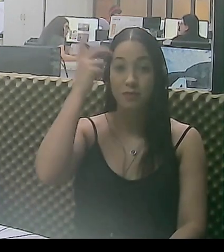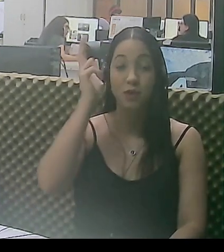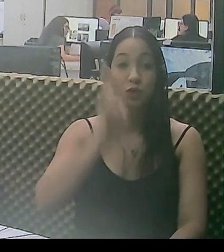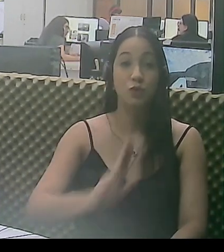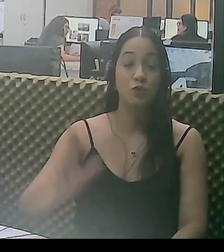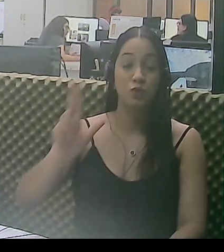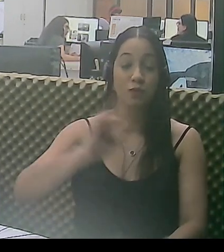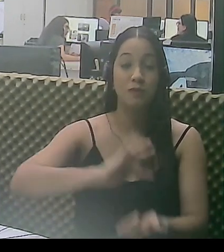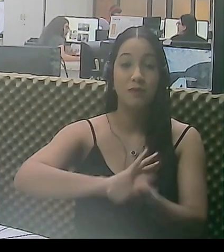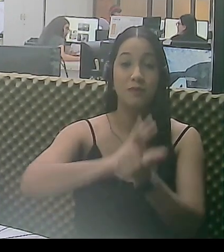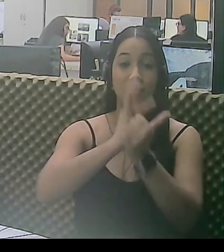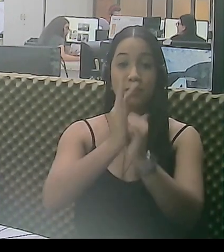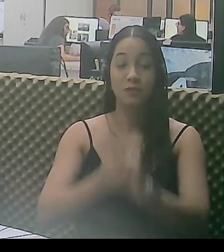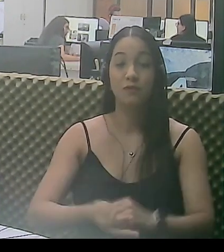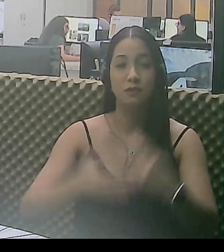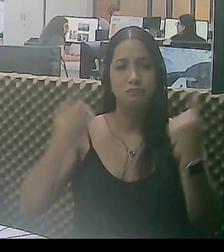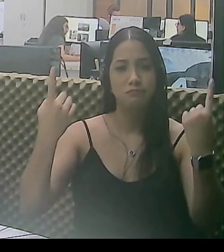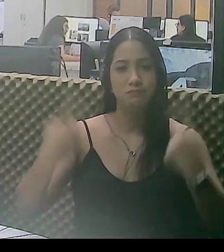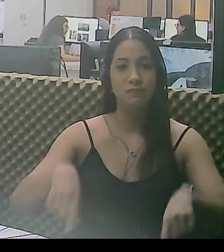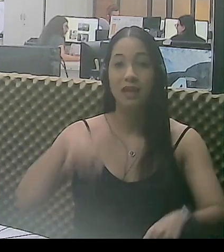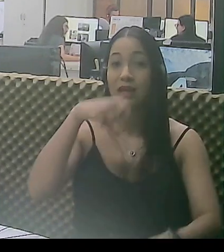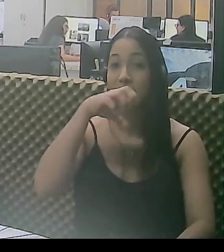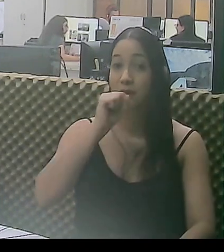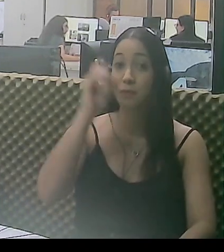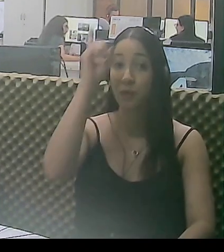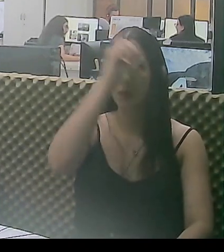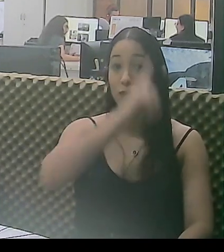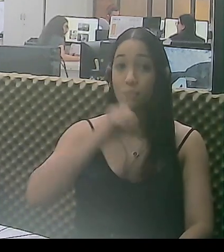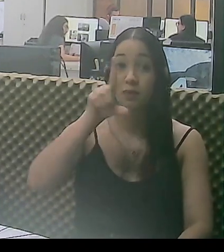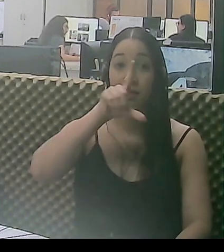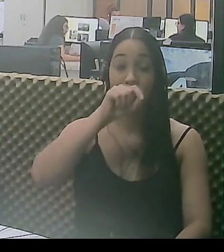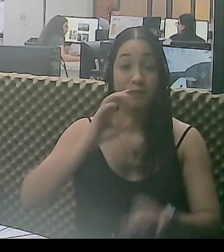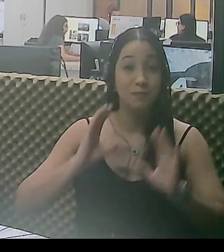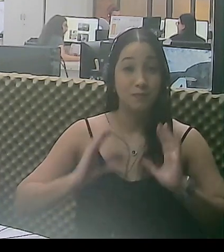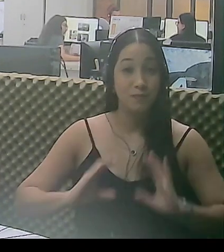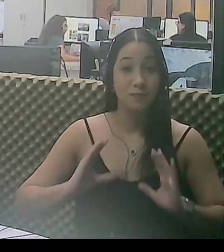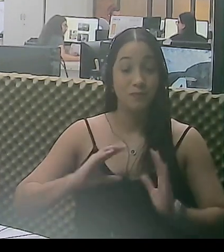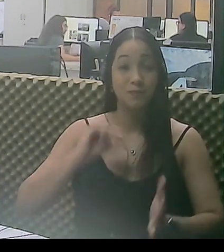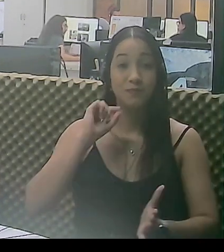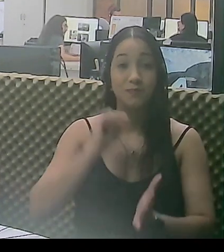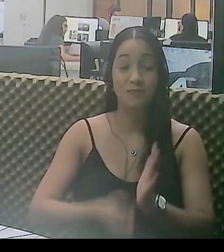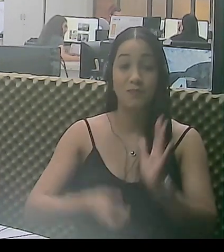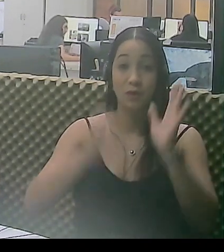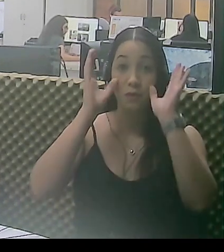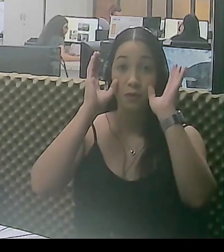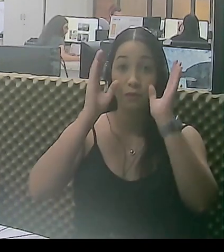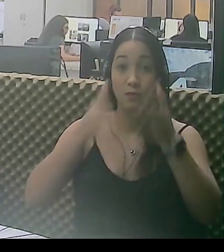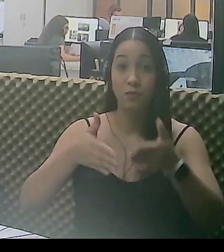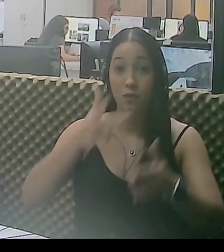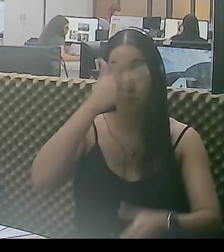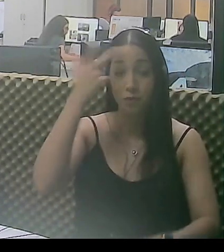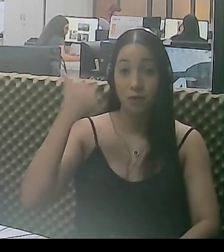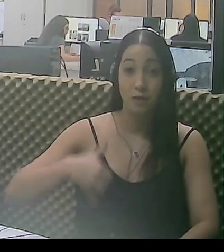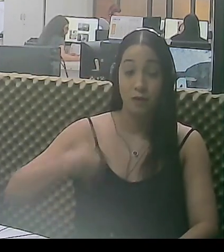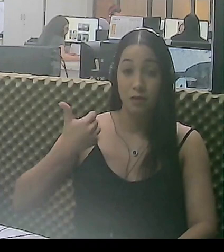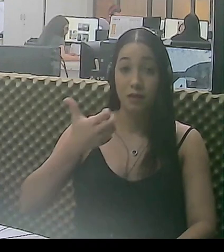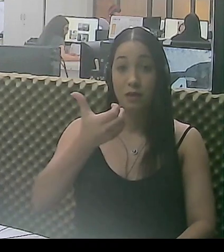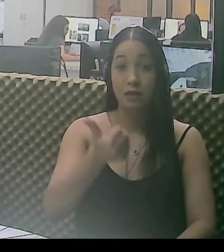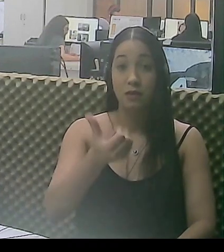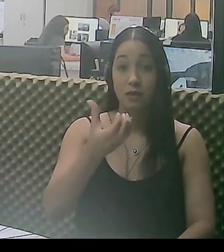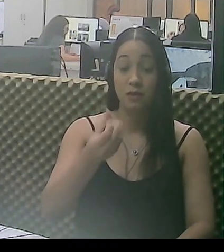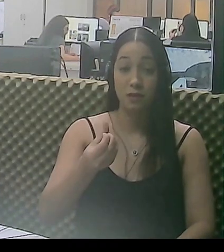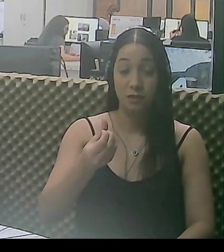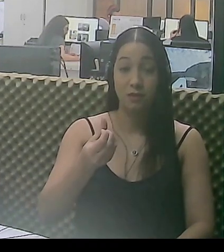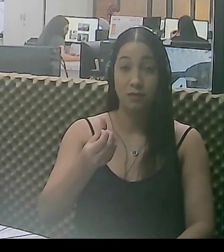meio da fuel será disputada neste sábado e domingo no Parque do Sabiá as inscrições São voltadas a pessoas com idade mínima de 16